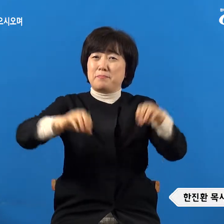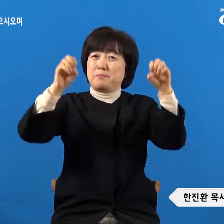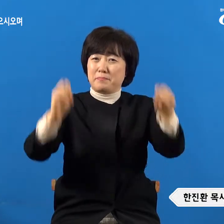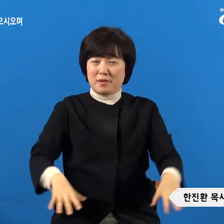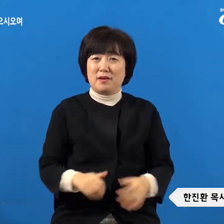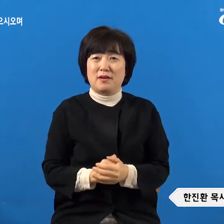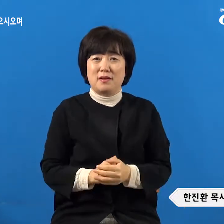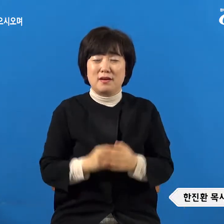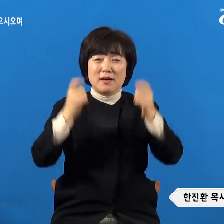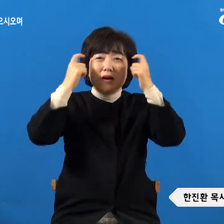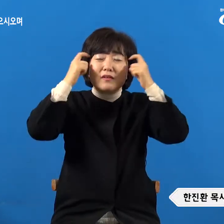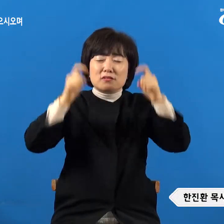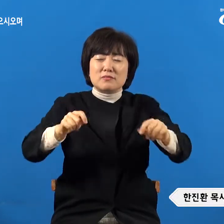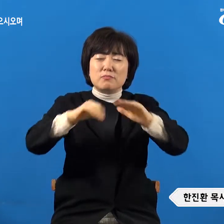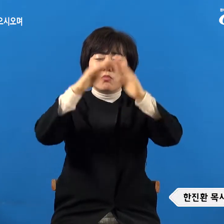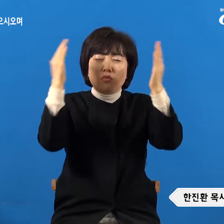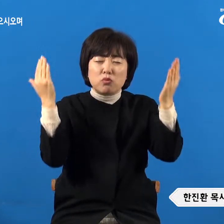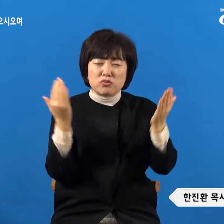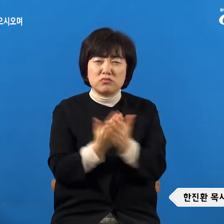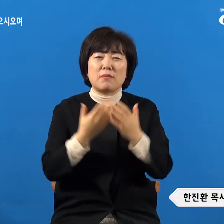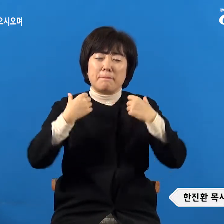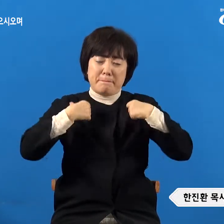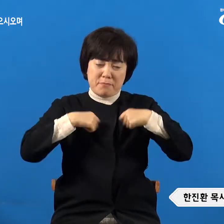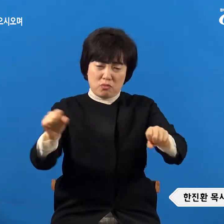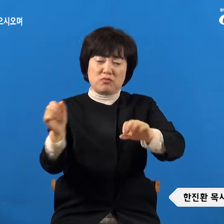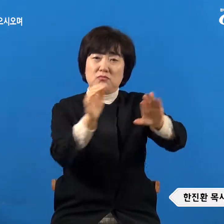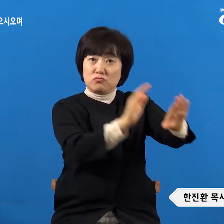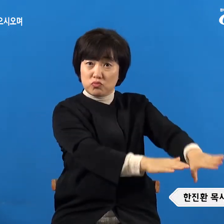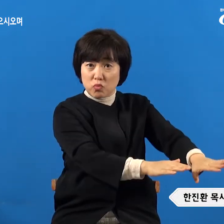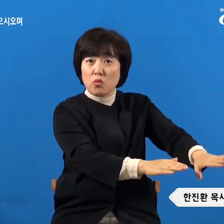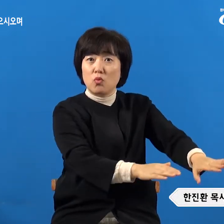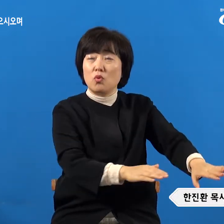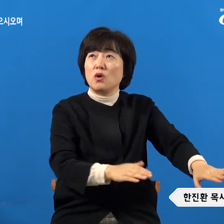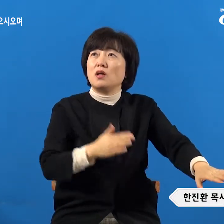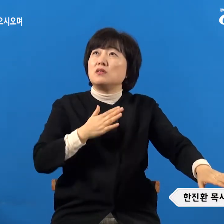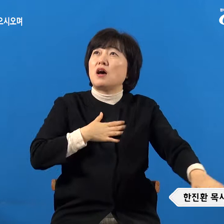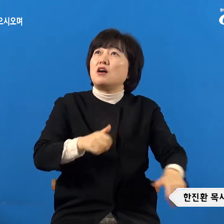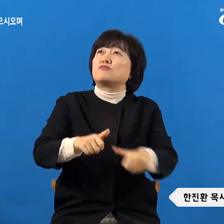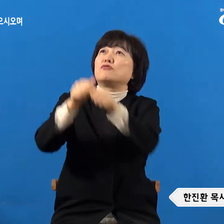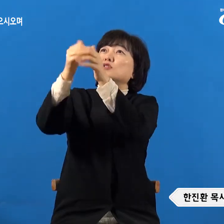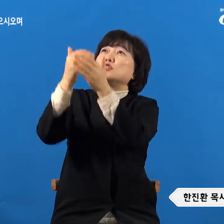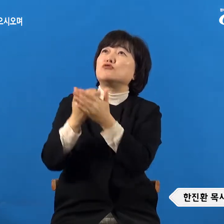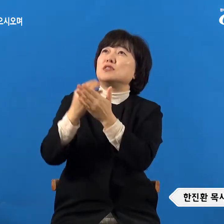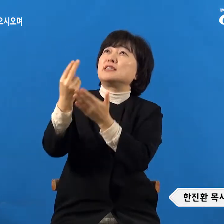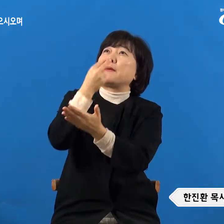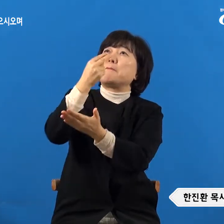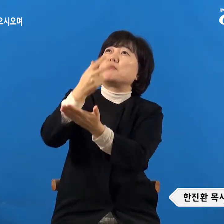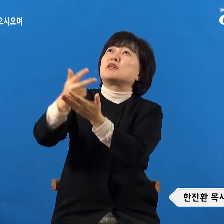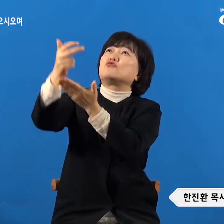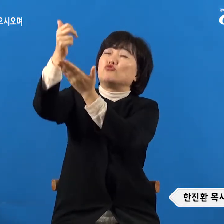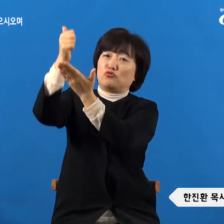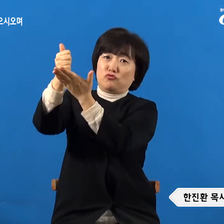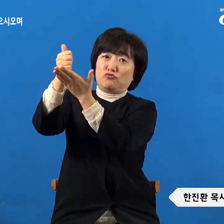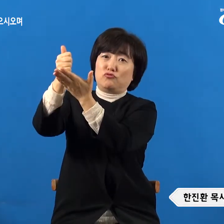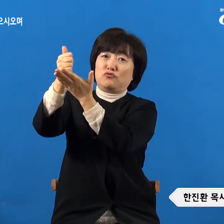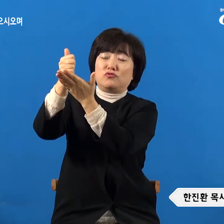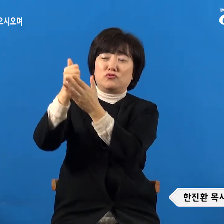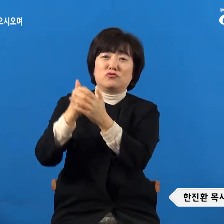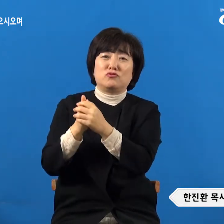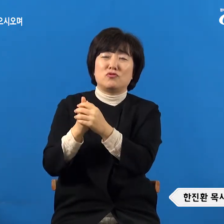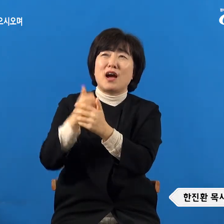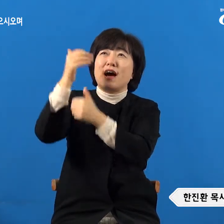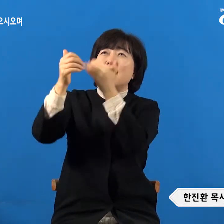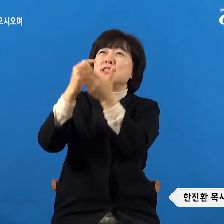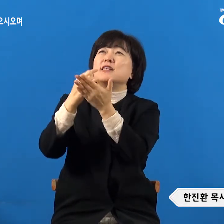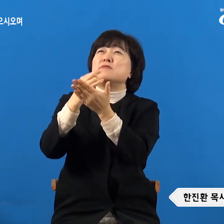그 모든 것 다 내려놓고 나를 구원해 주신 그 생명의 주인이신 하나님만을